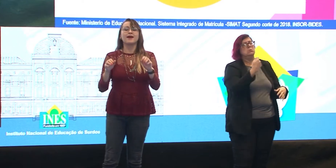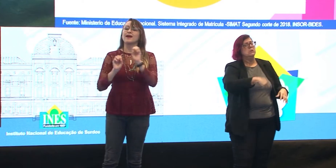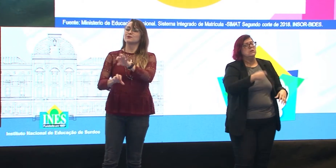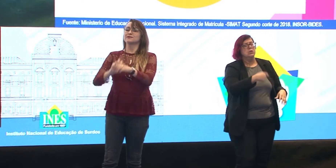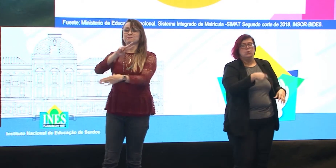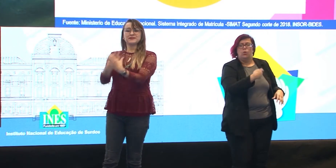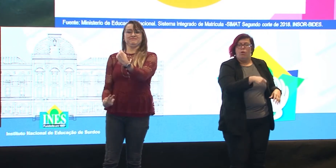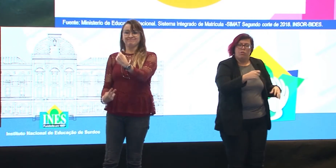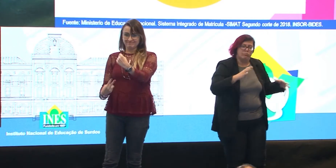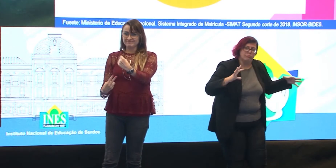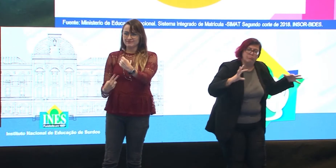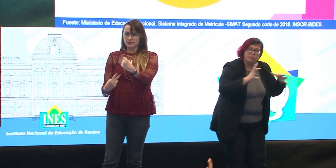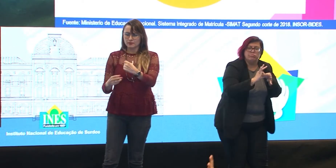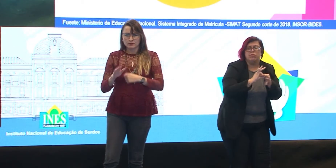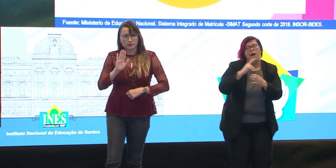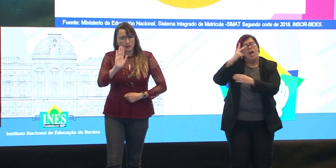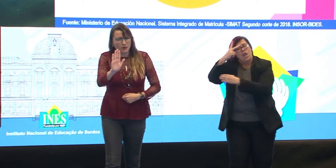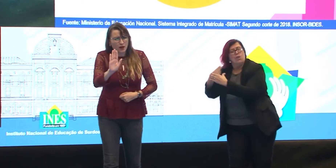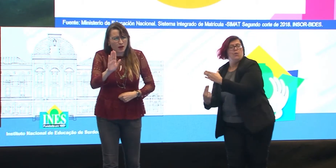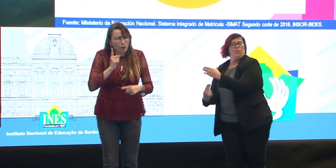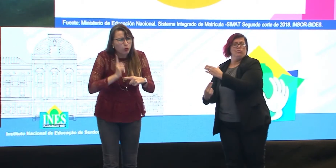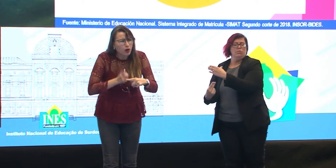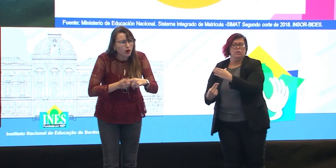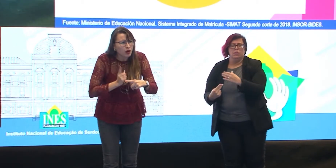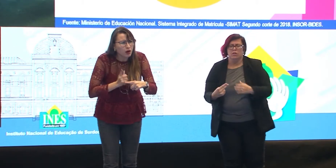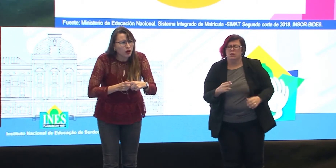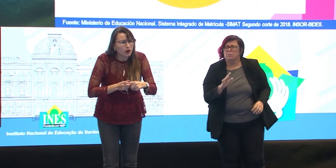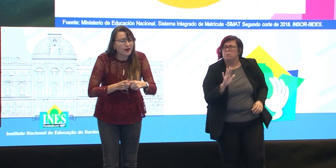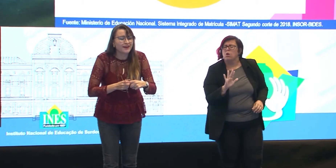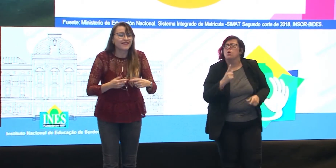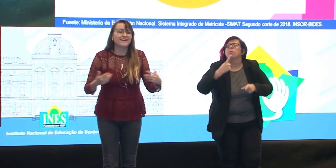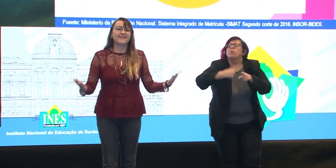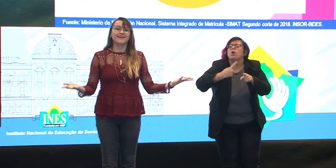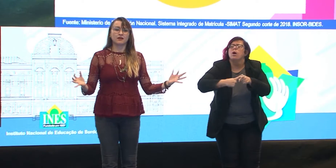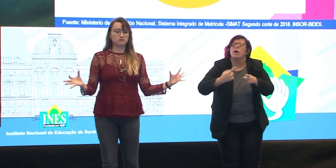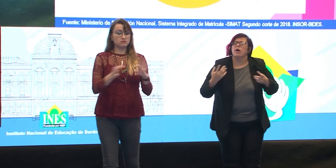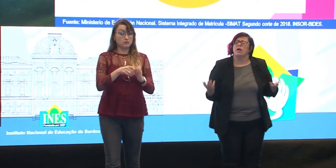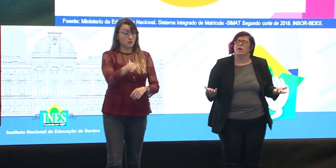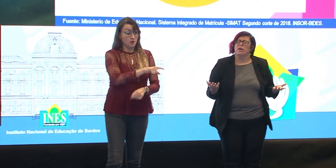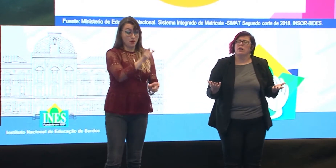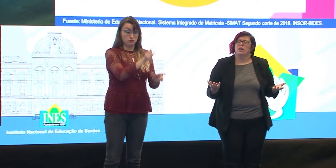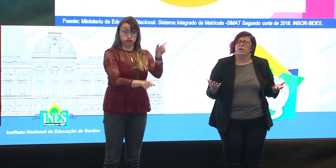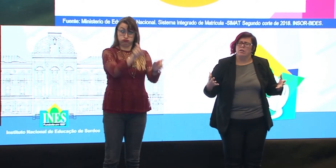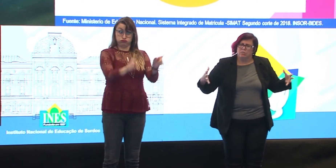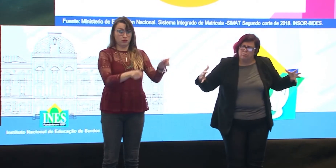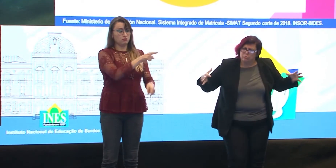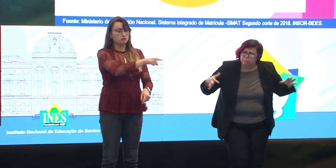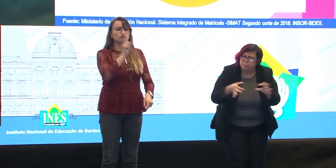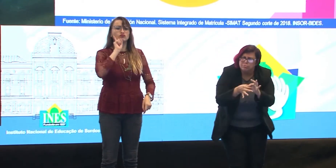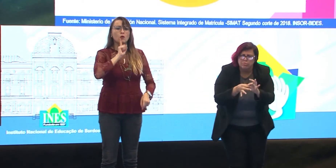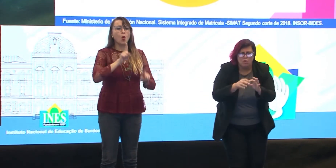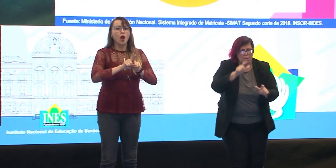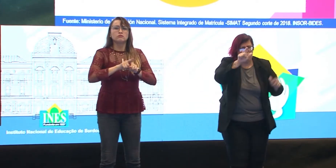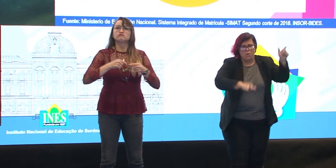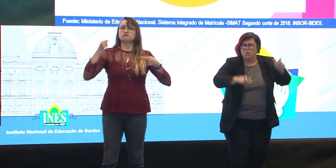Colômbia, entendendo que a educação bilíngue, ela trabalha concomitante com a educação inclusiva nesse